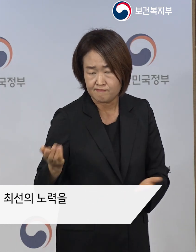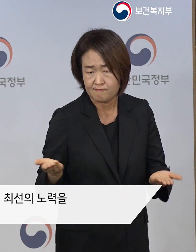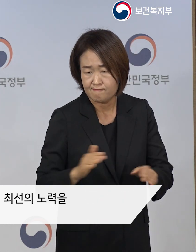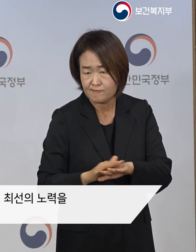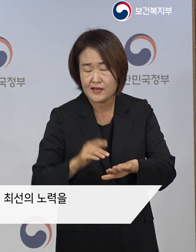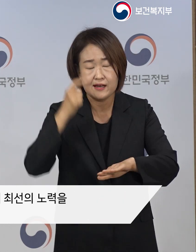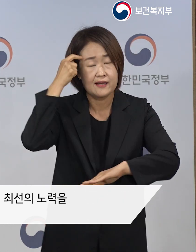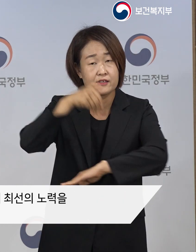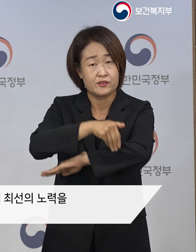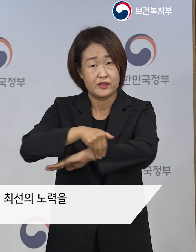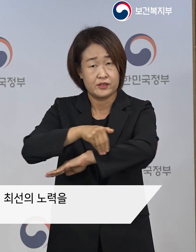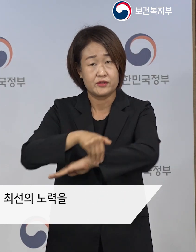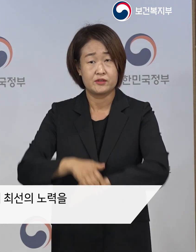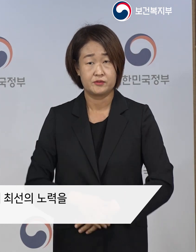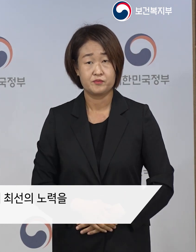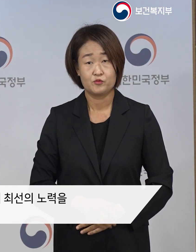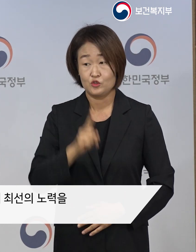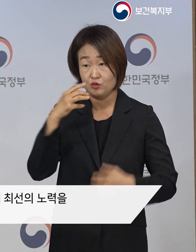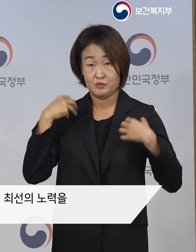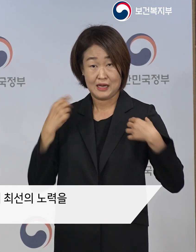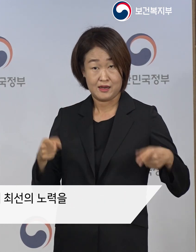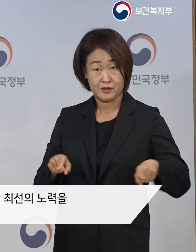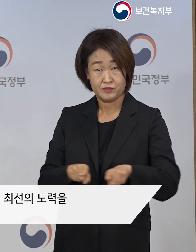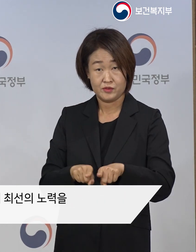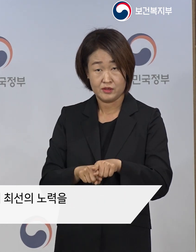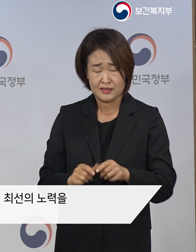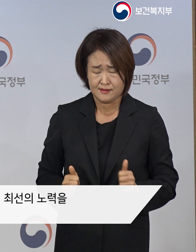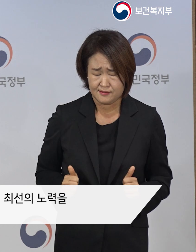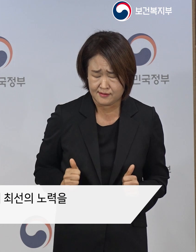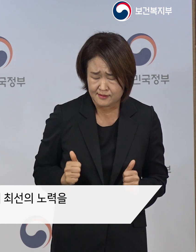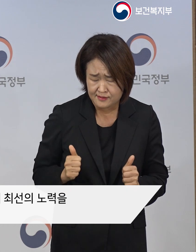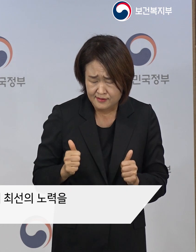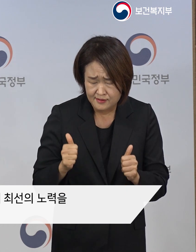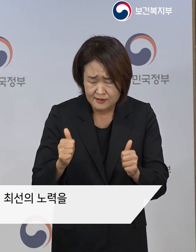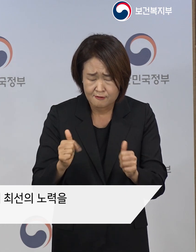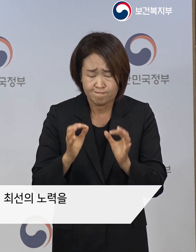함께 최선의 노력을 다해 주실 것을 당부드립니다.